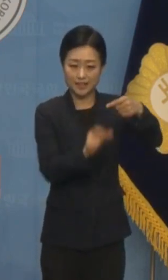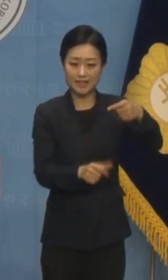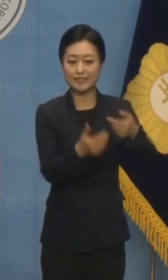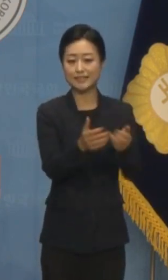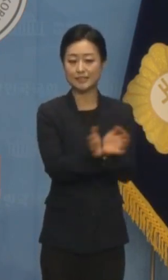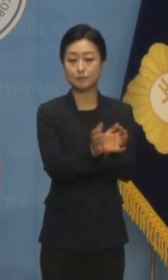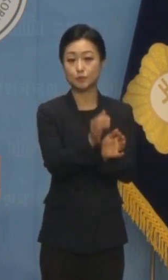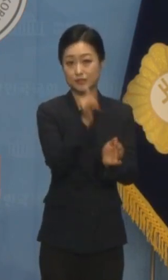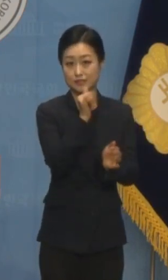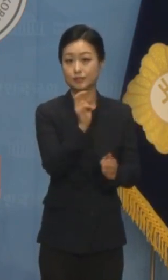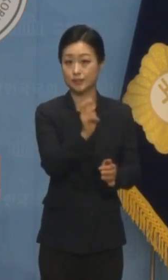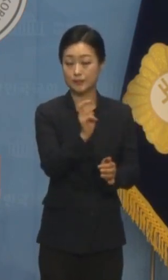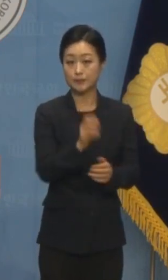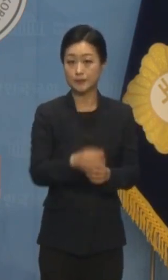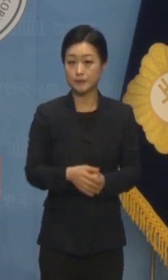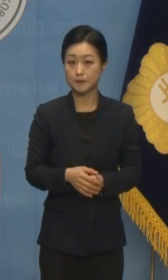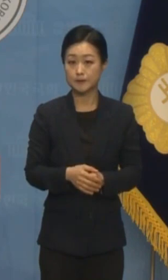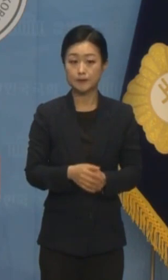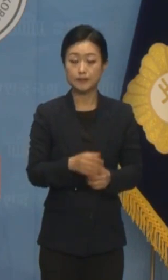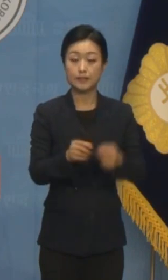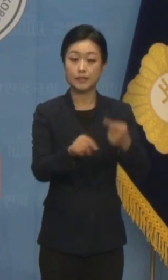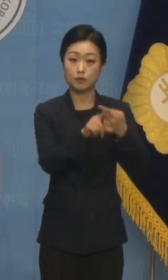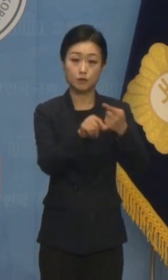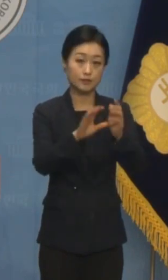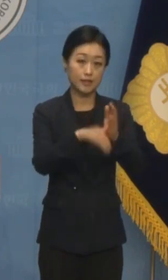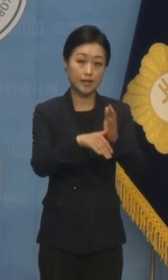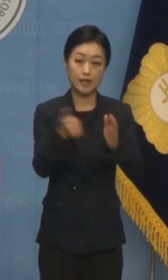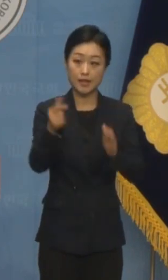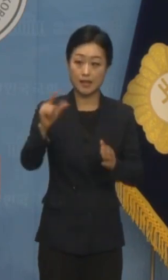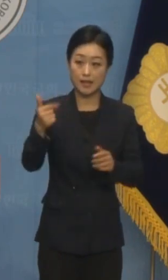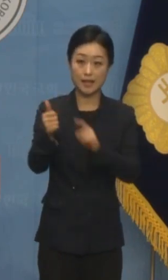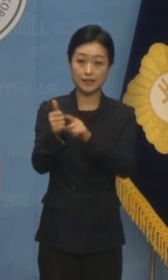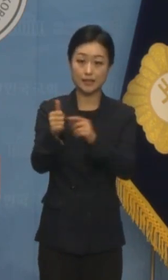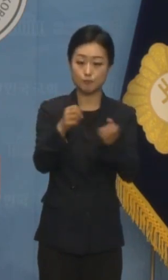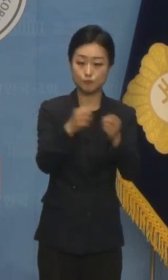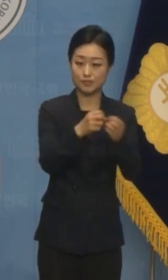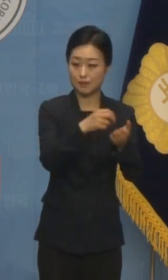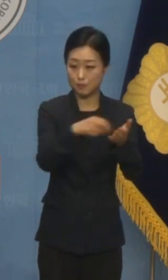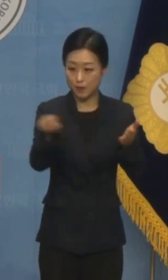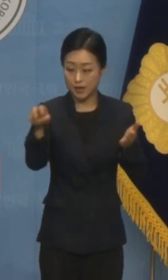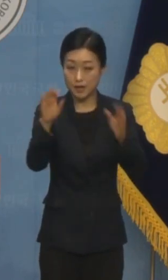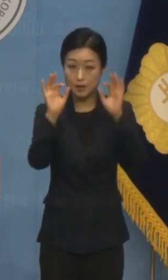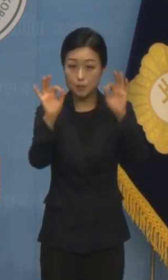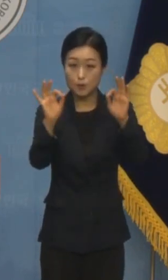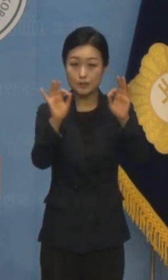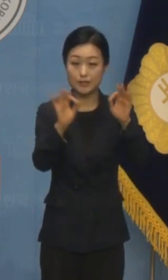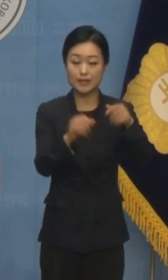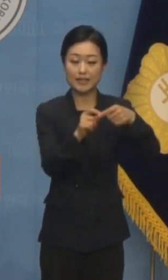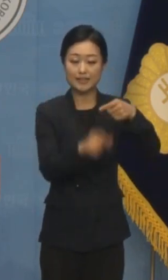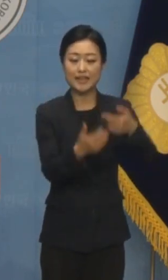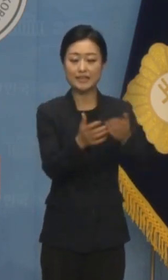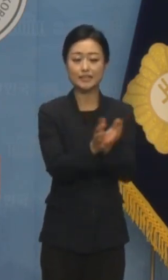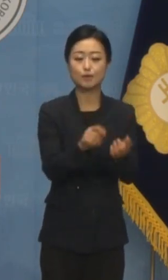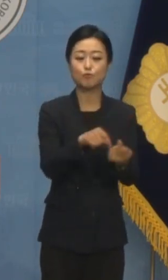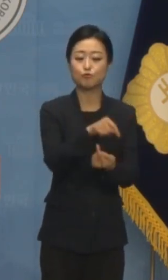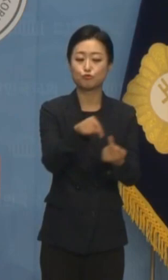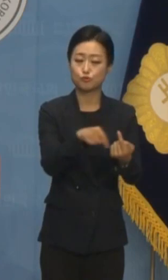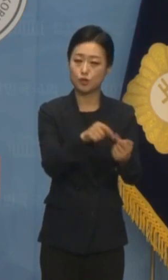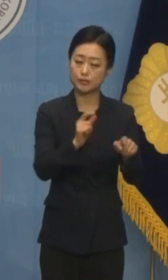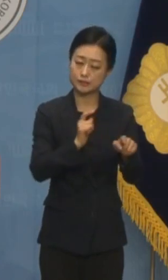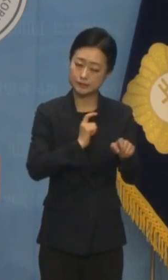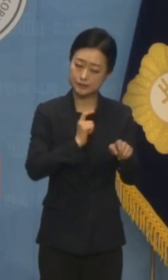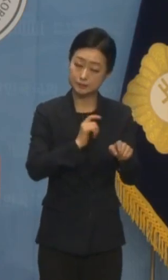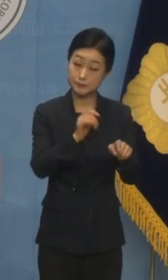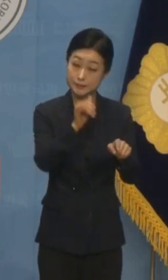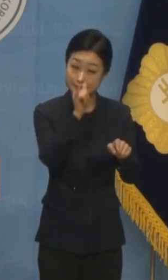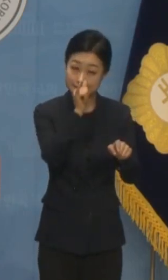합니다. 김 여사가 지난 1월에 한동훈 후보에게 보낸 문자에 자신이 댓글팀을 운영한 것으로 추측할 수